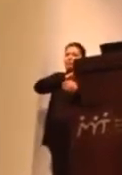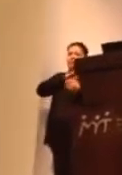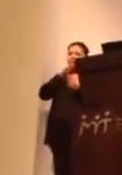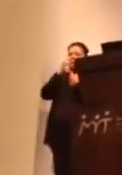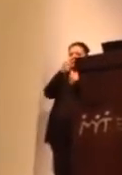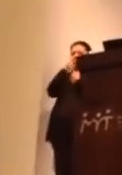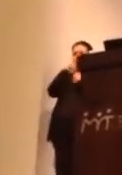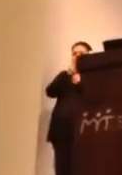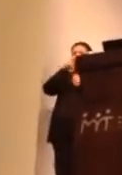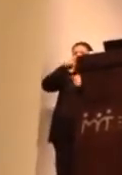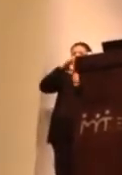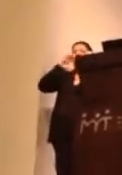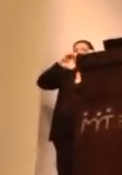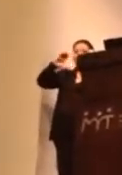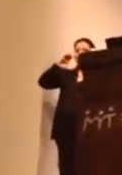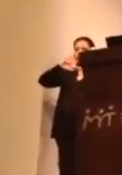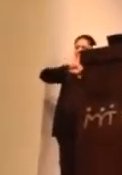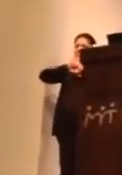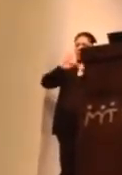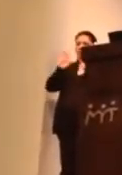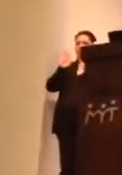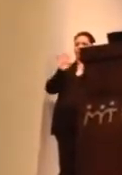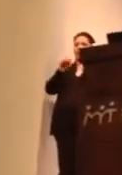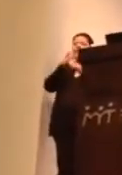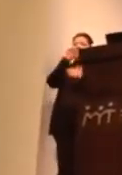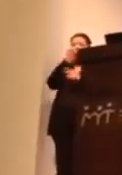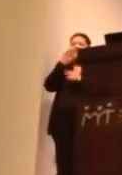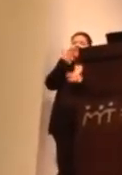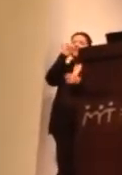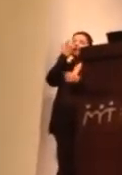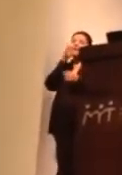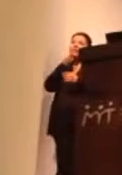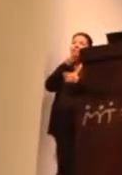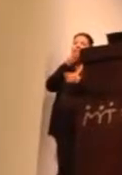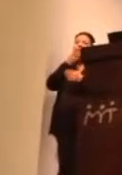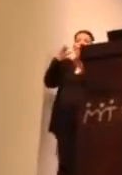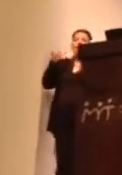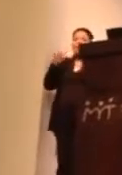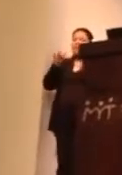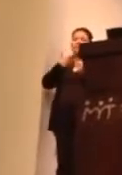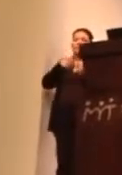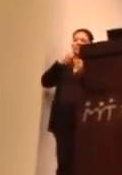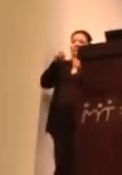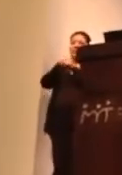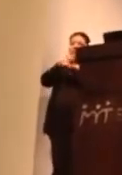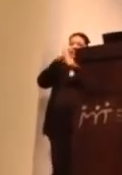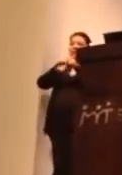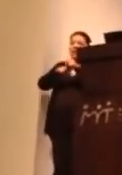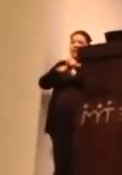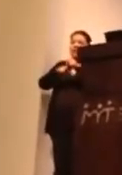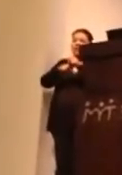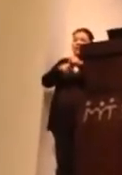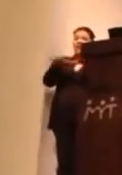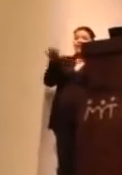contengas y que los cuides. Si eso no lo obtienen normalmente y se dan cuenta que es a través de la impulsividad y el